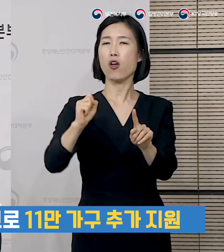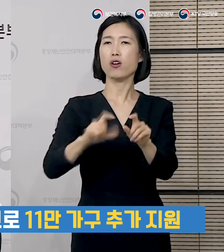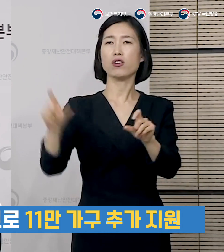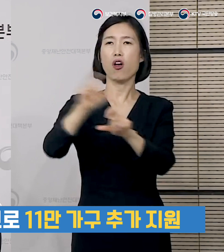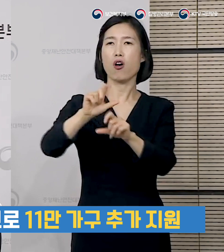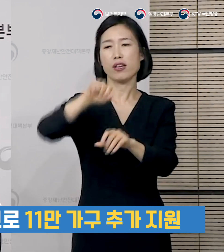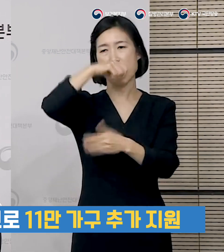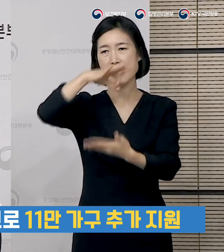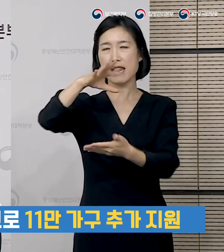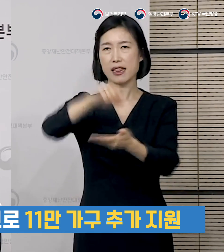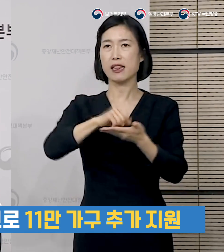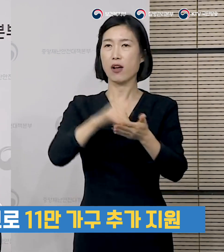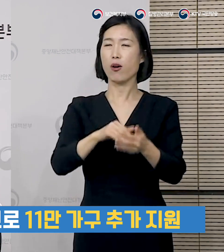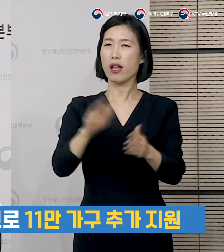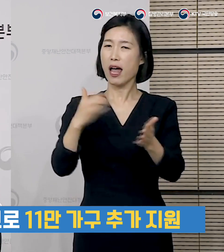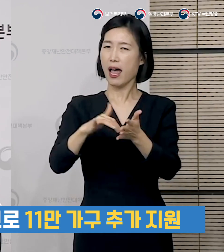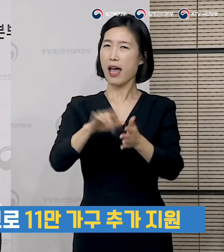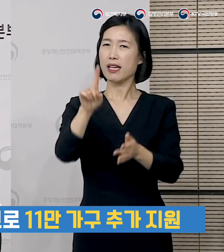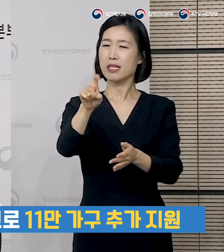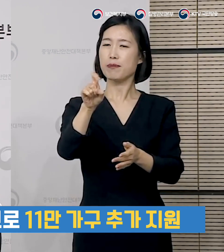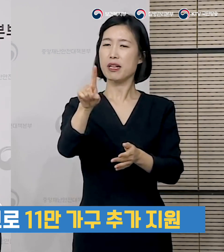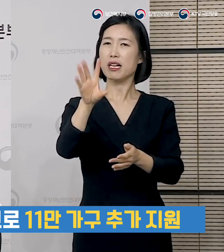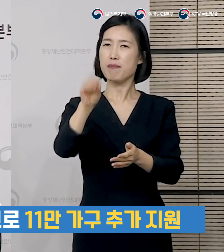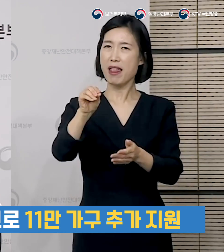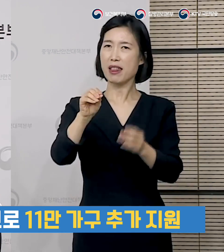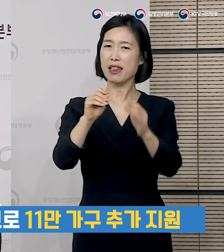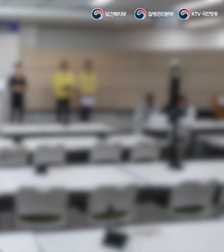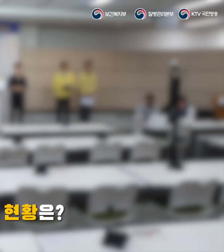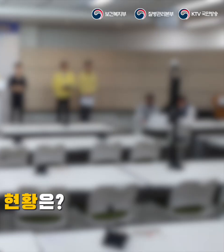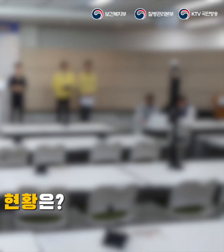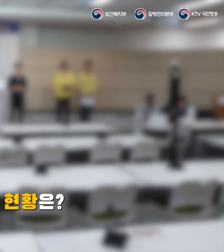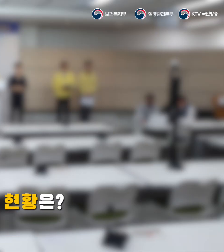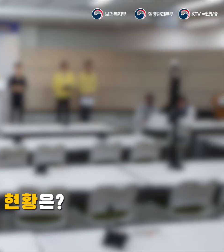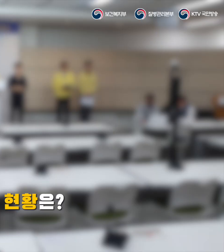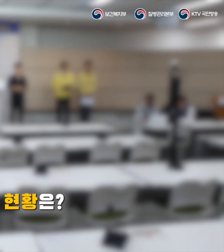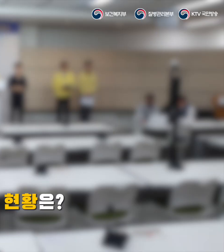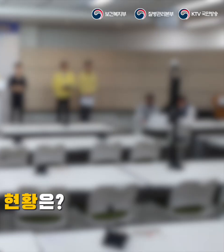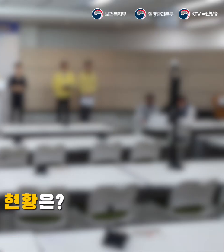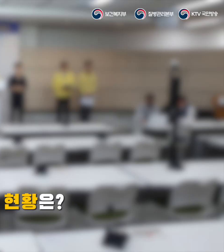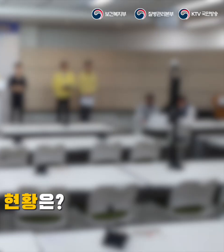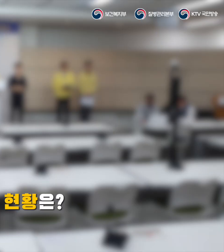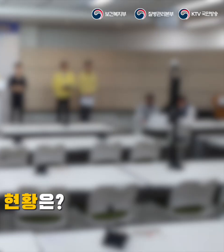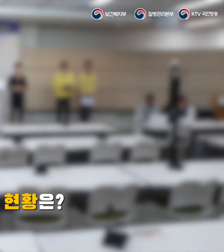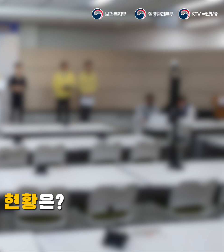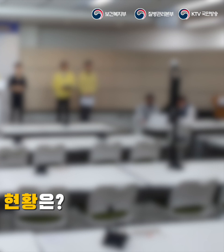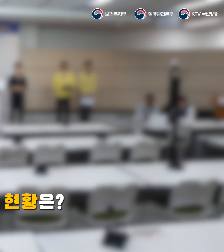확보했고 이걸 통해서 11만 가구를 추가로 보호할 것을 기대하고 있습니다.